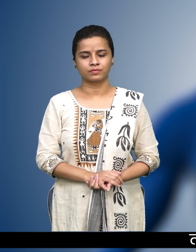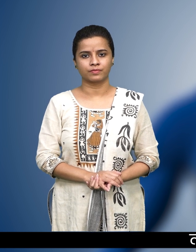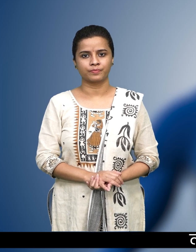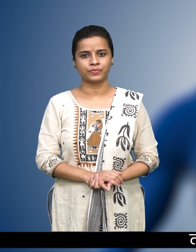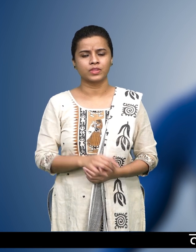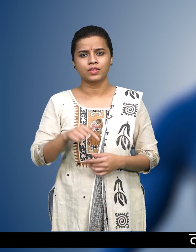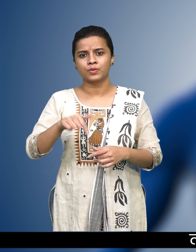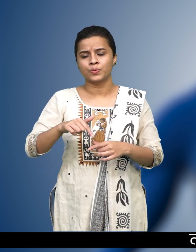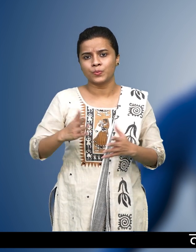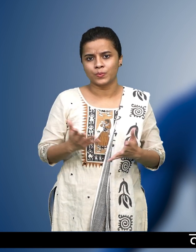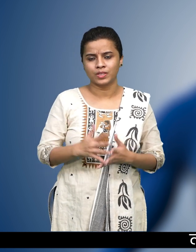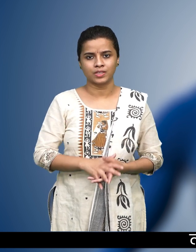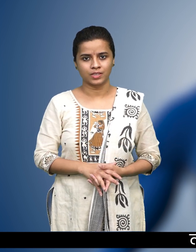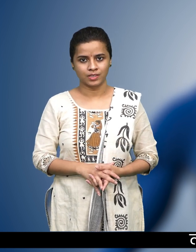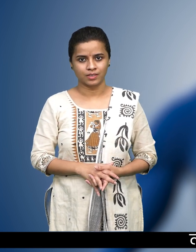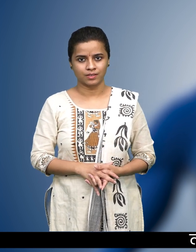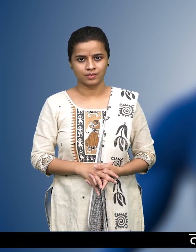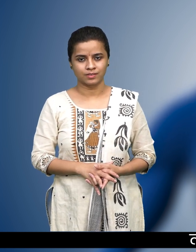त्यामुळे नाकातून हवा बाहेर जाते.